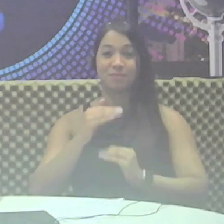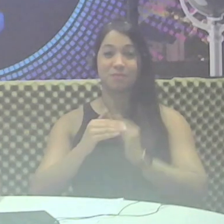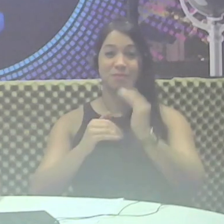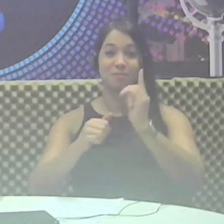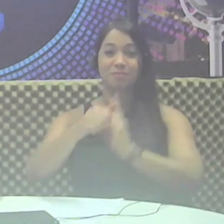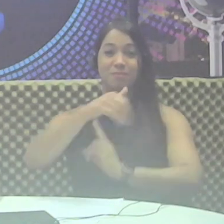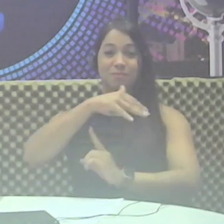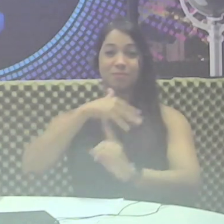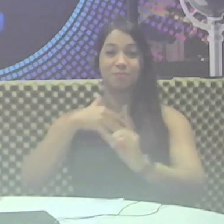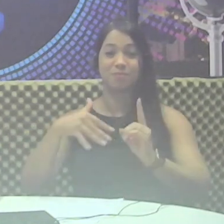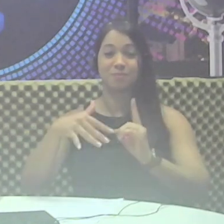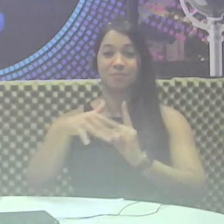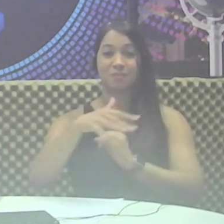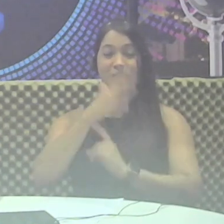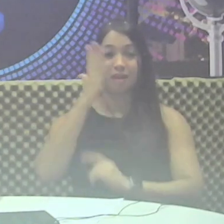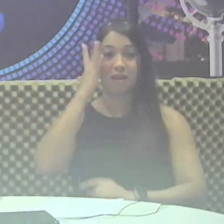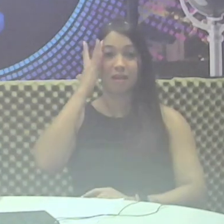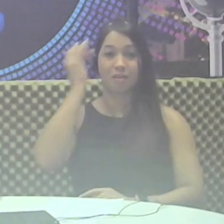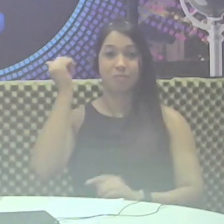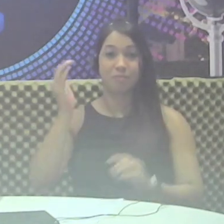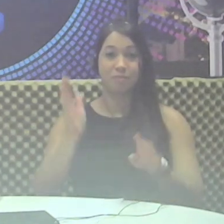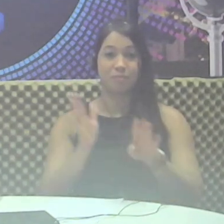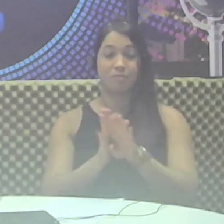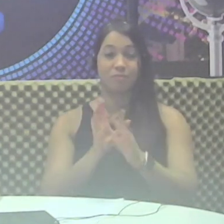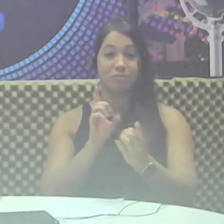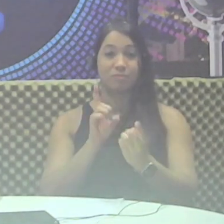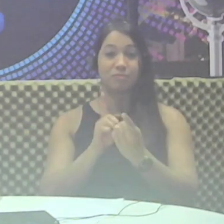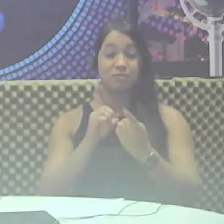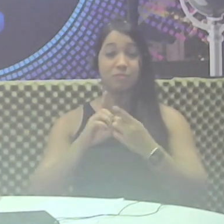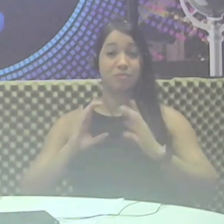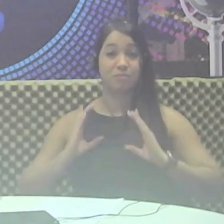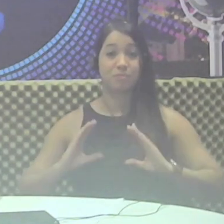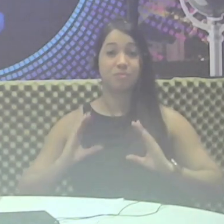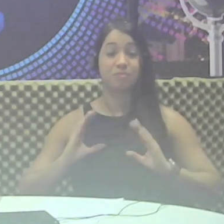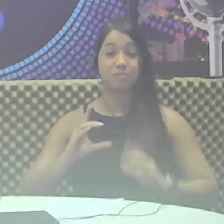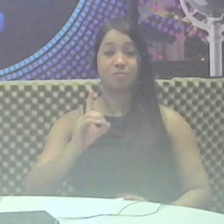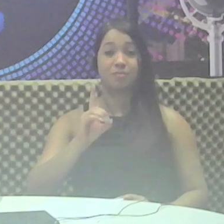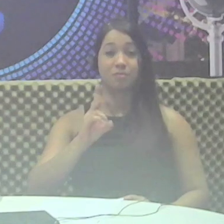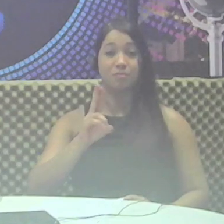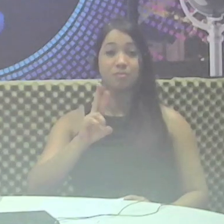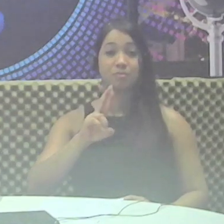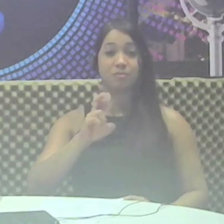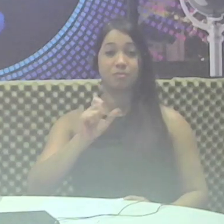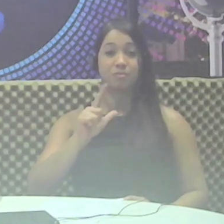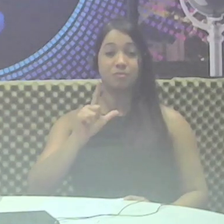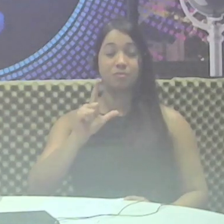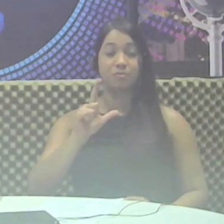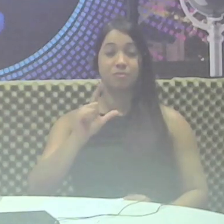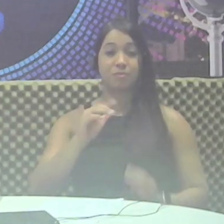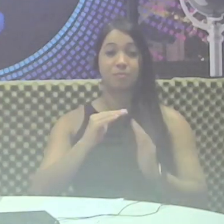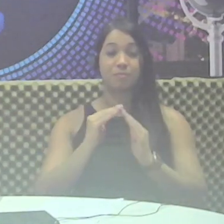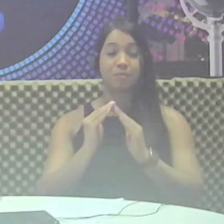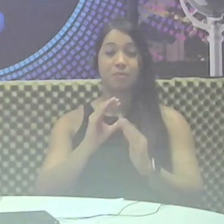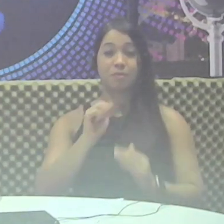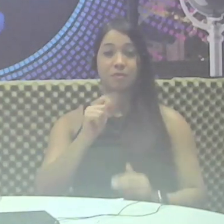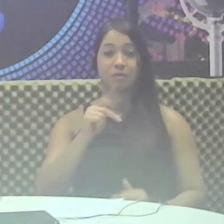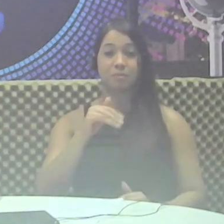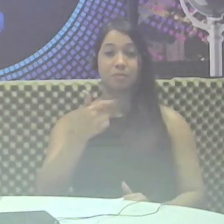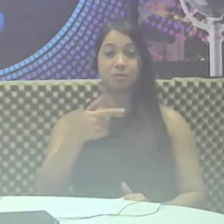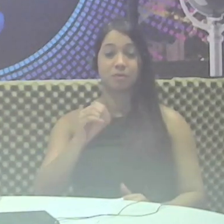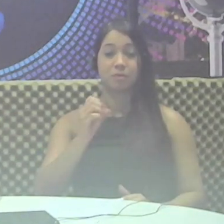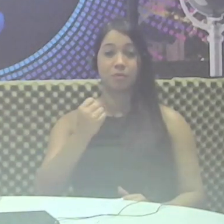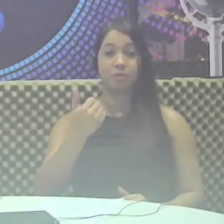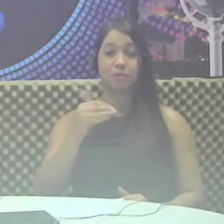Social. Até amanhã, os atendimentos ocorrem na Praça Durval Xavier, no bairro Aclimação, das